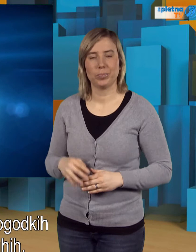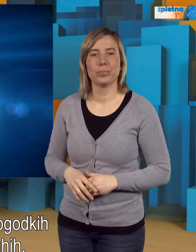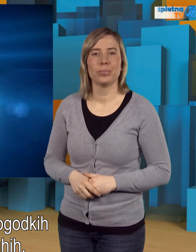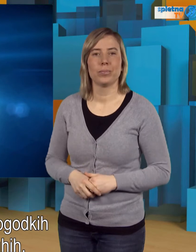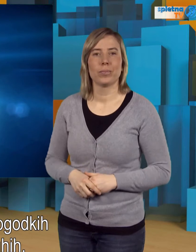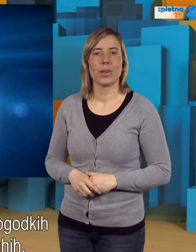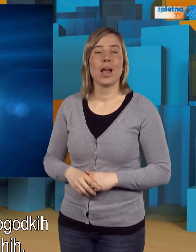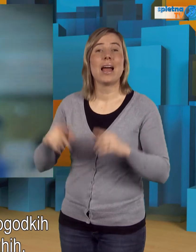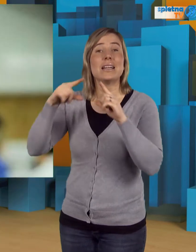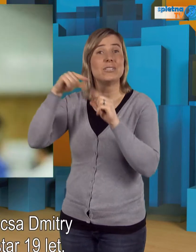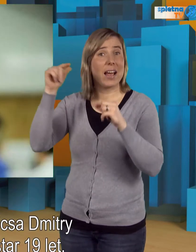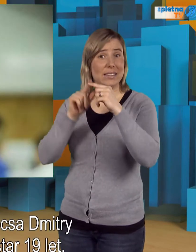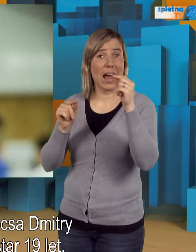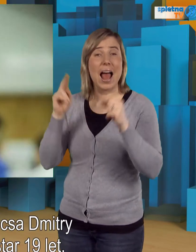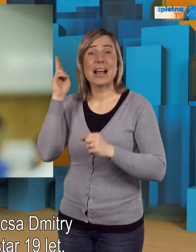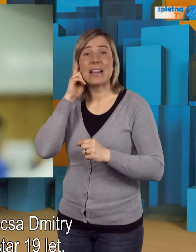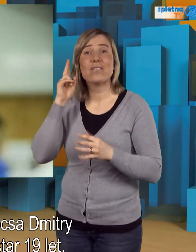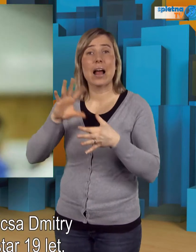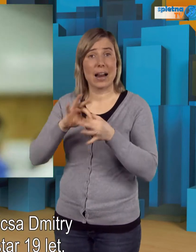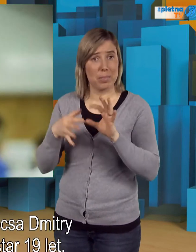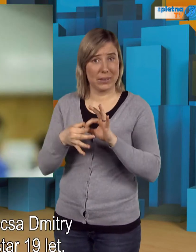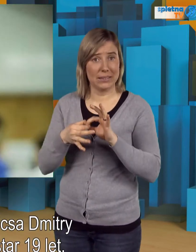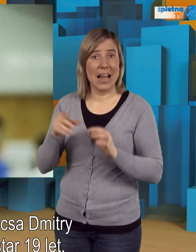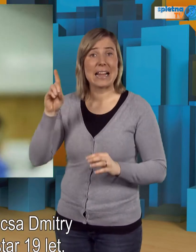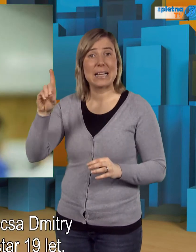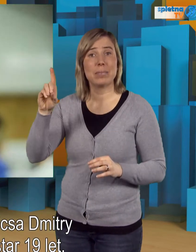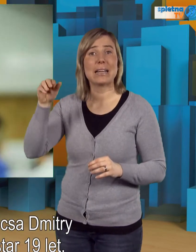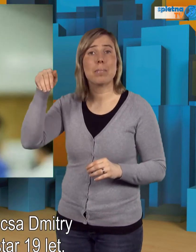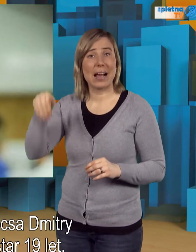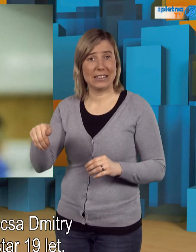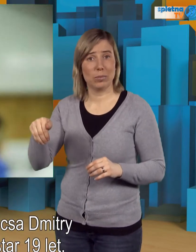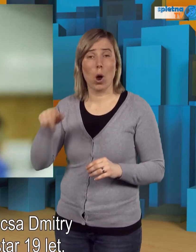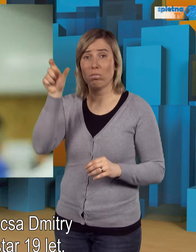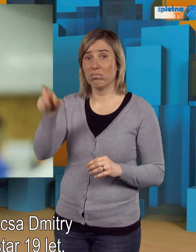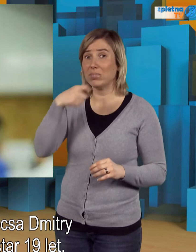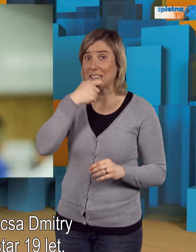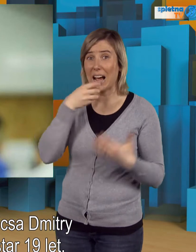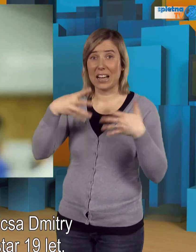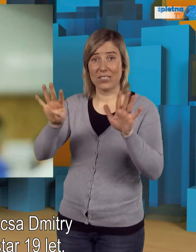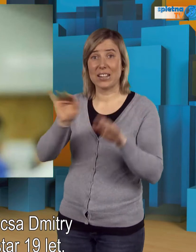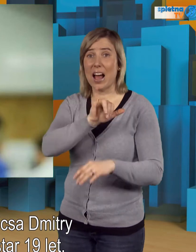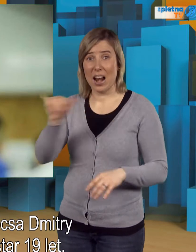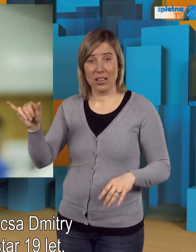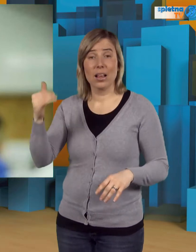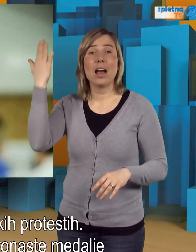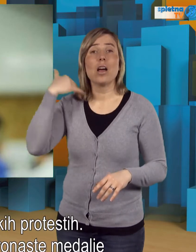gluhih. Zvezda Deaflympics-a Dmitrij Maksimov, ki je star 19 let, je bil ubit v